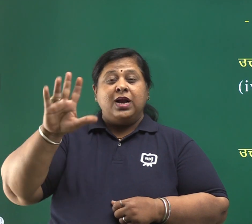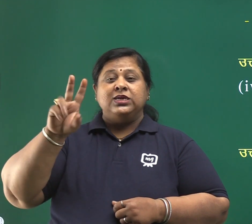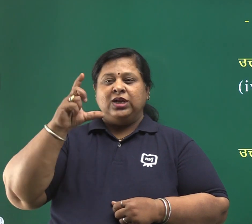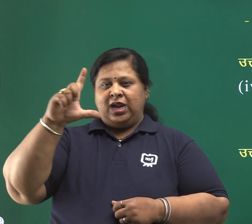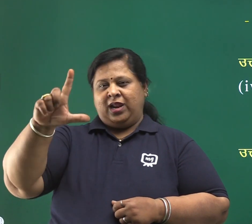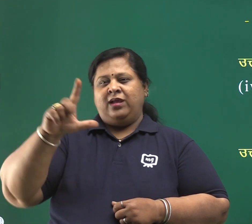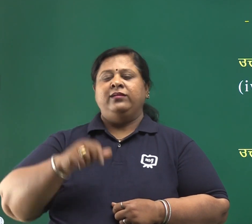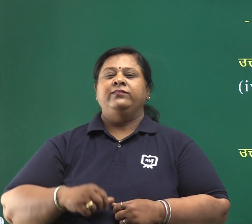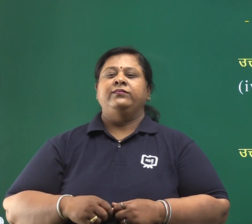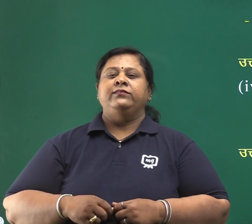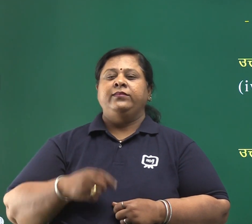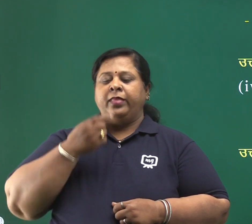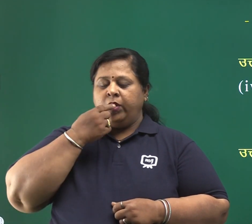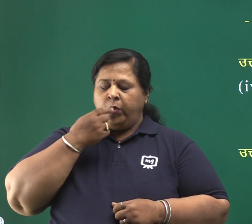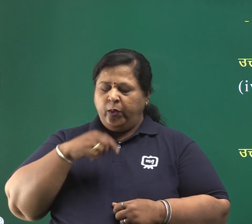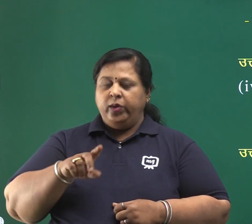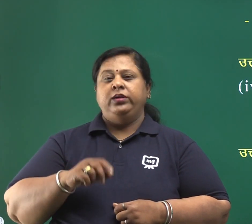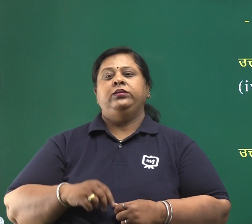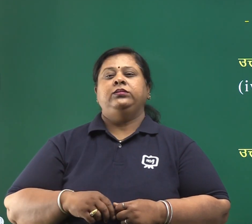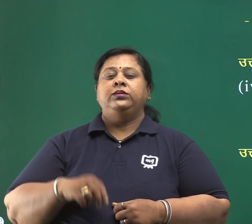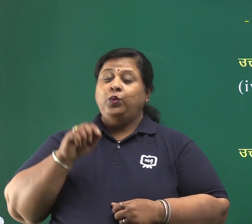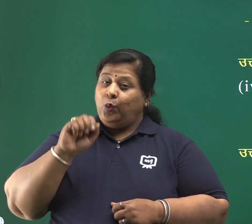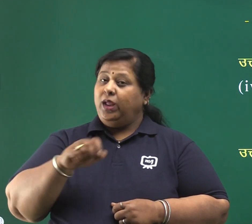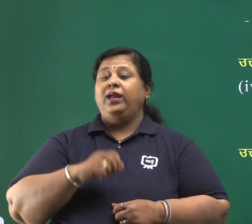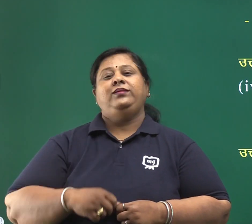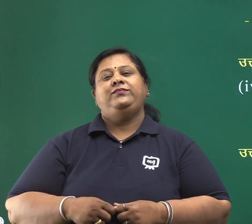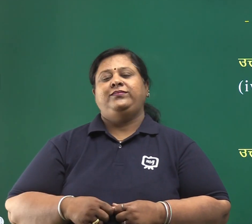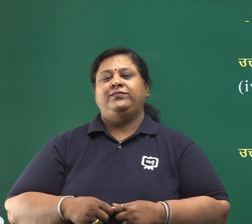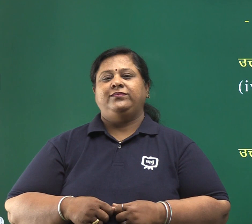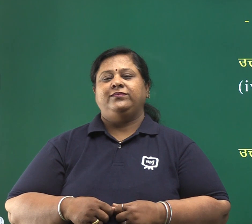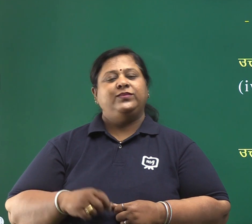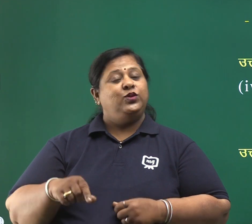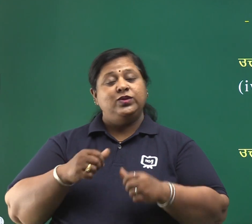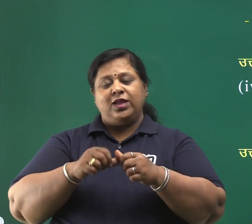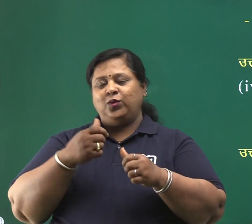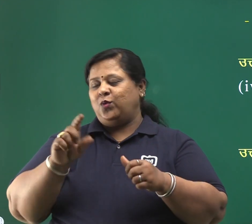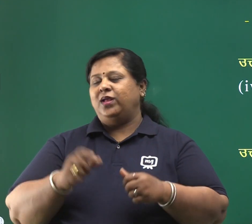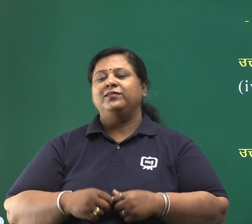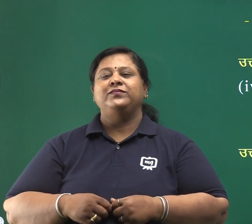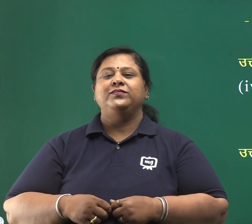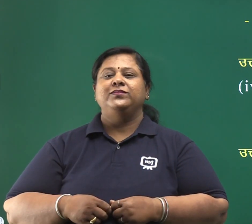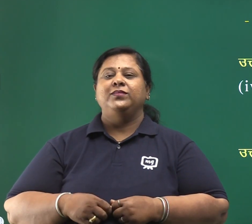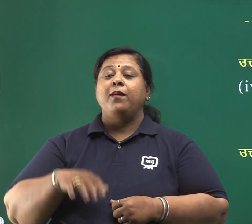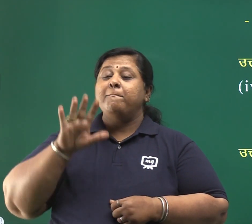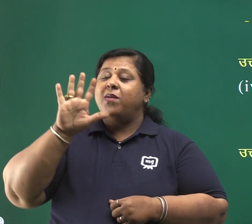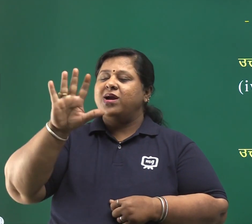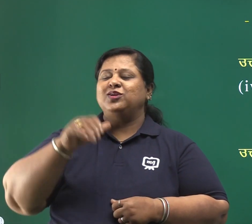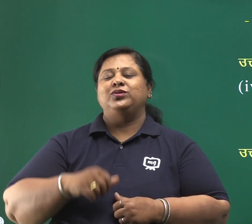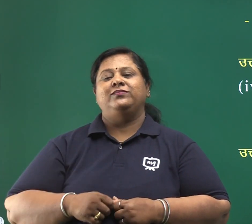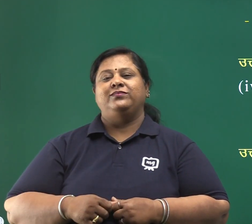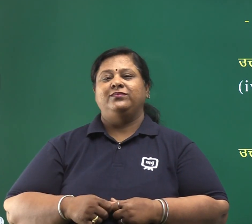लीटर खून होता है। तो सही उत्तर होगा